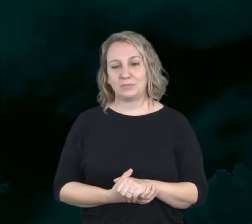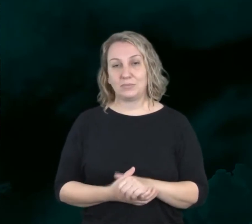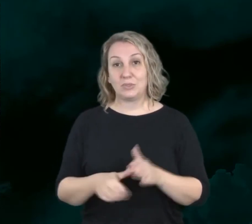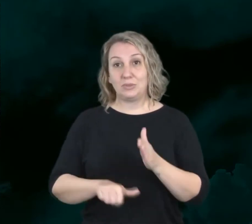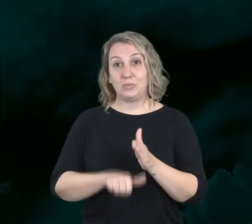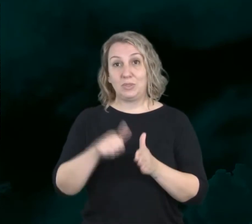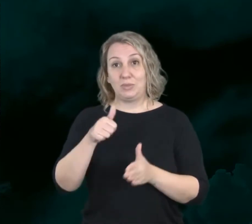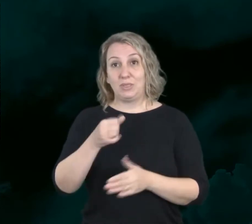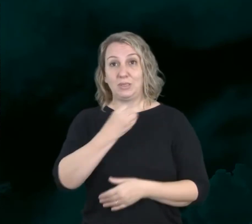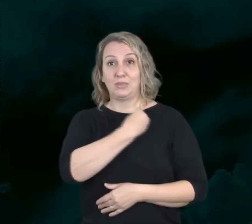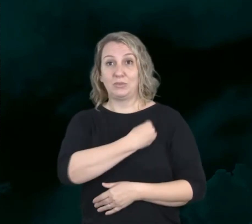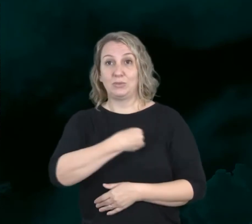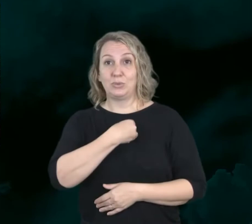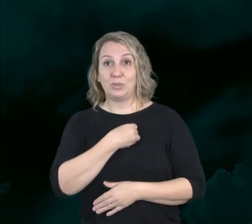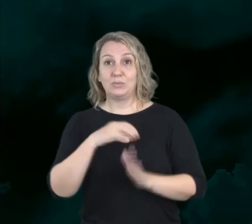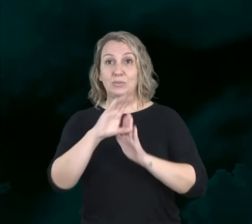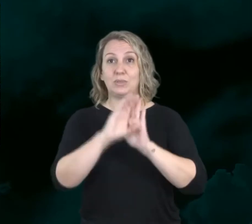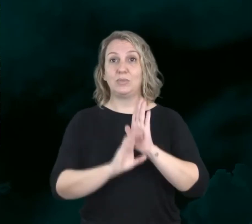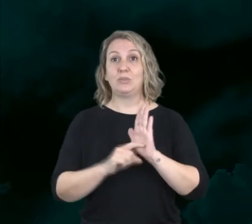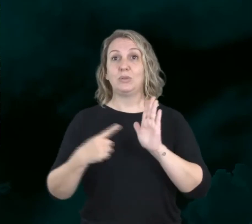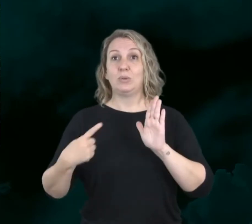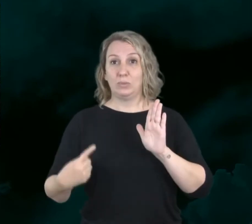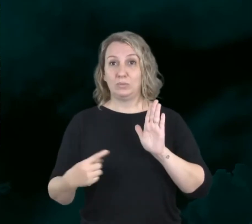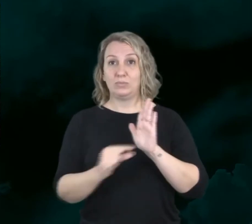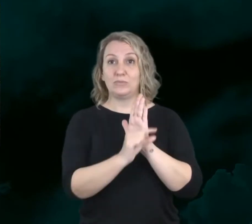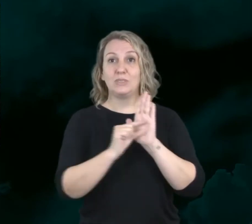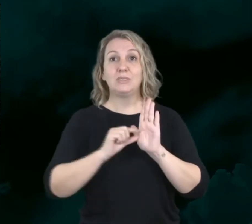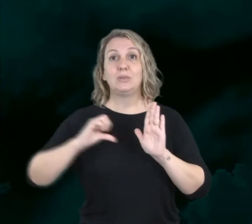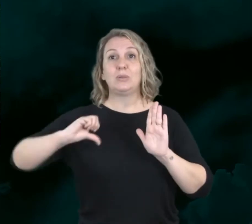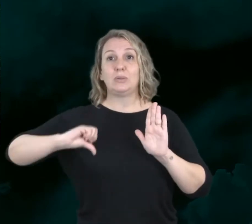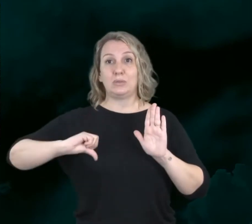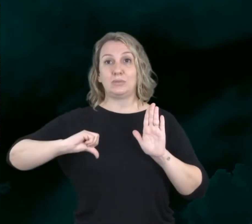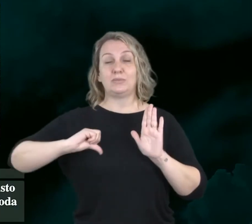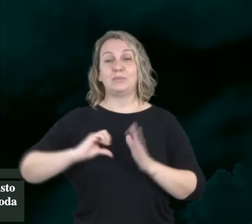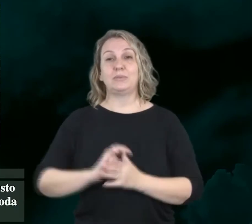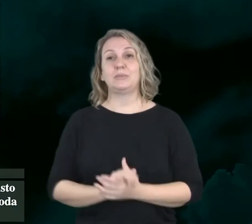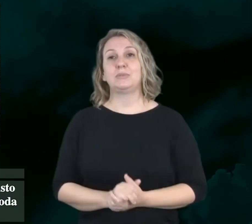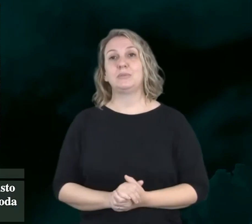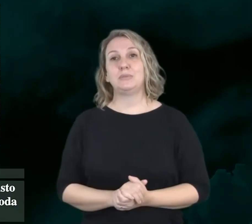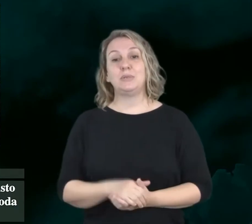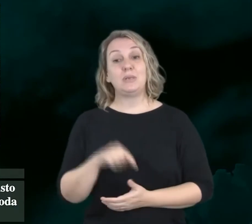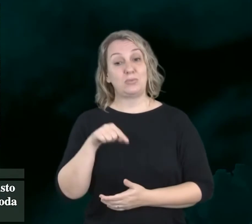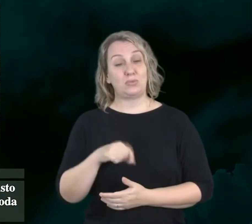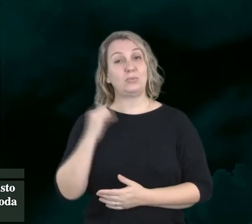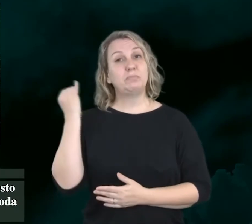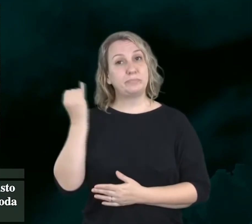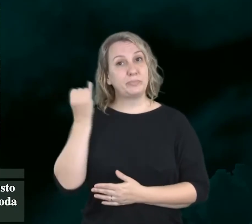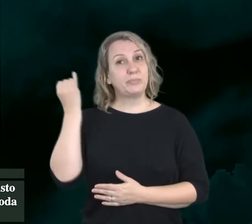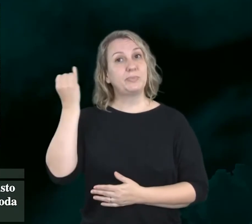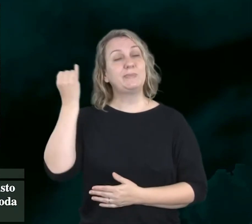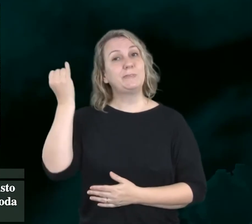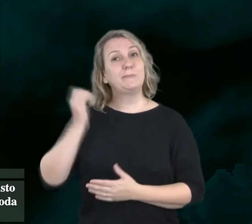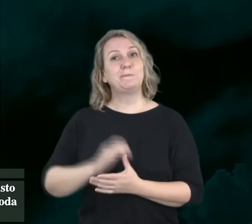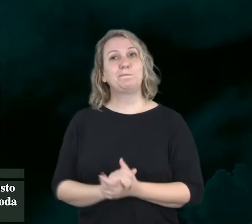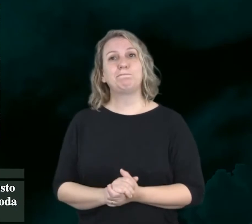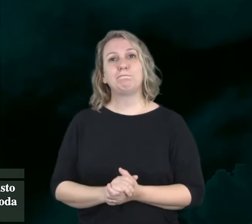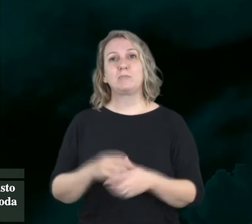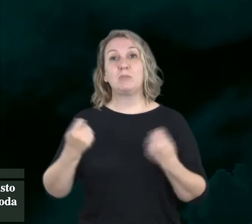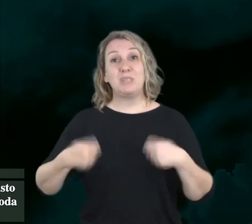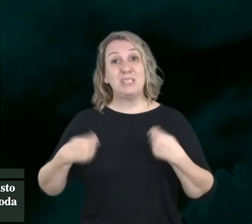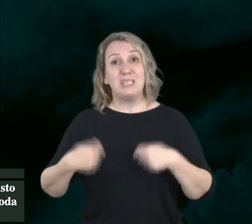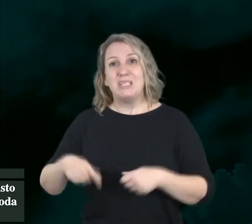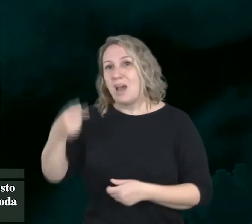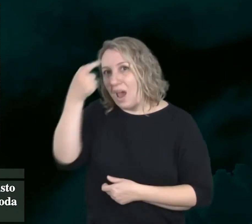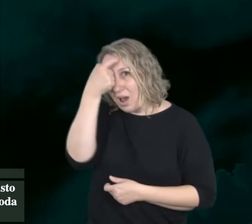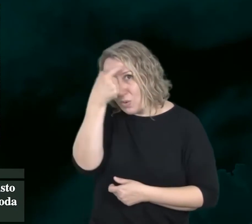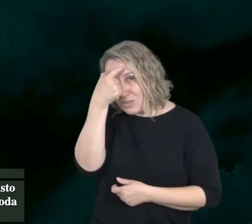João, capítulo 1, versículo 9, isso é importante, precisamos ter uma consciência limpa